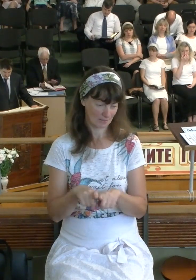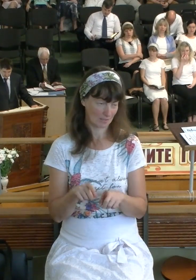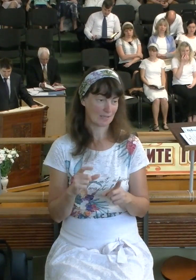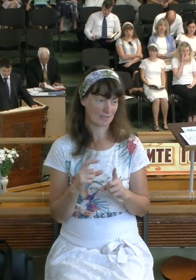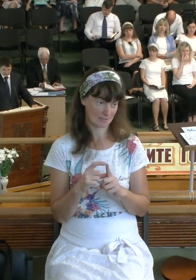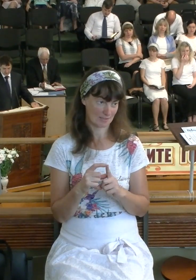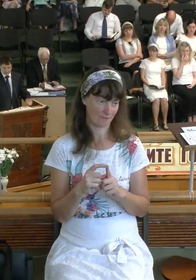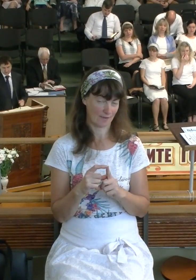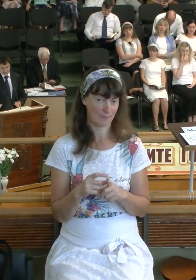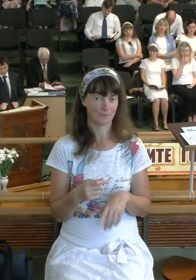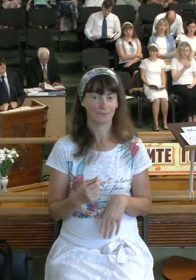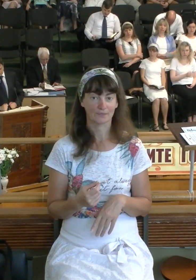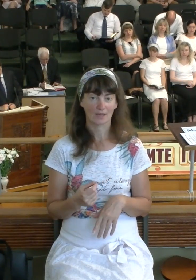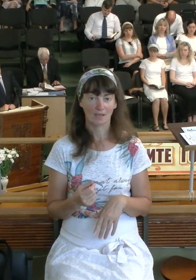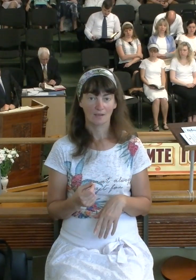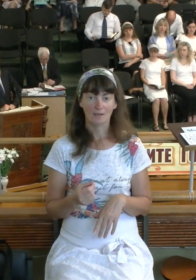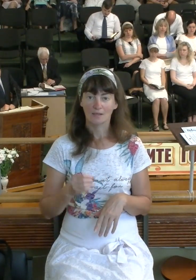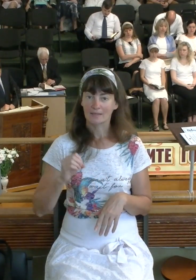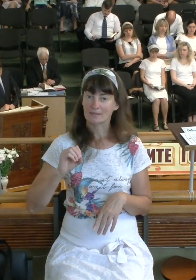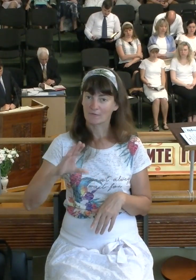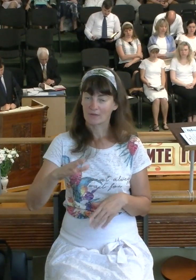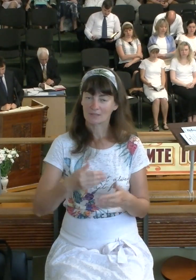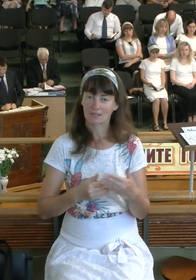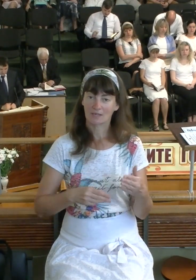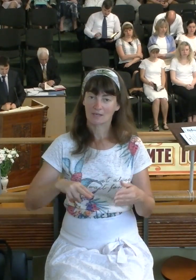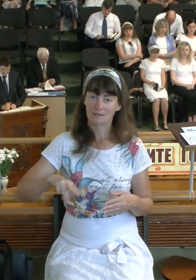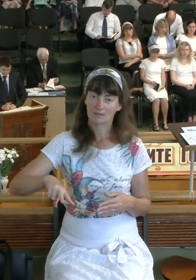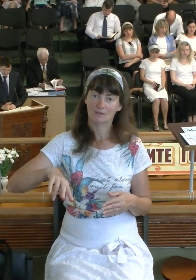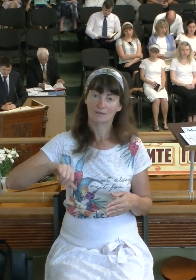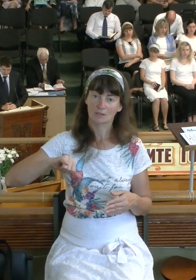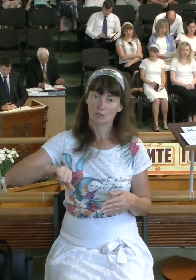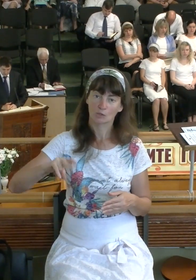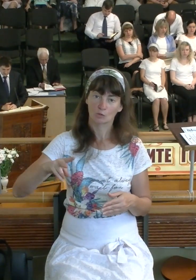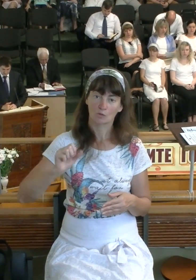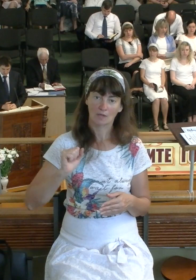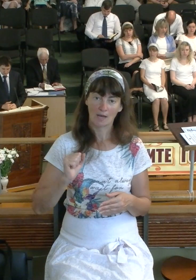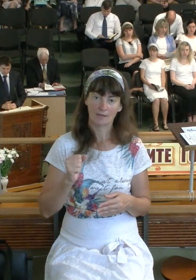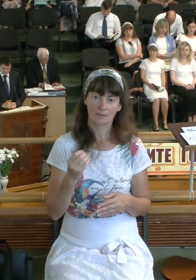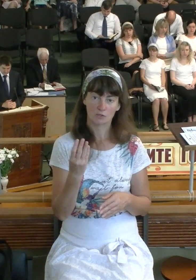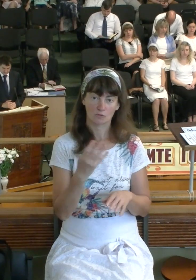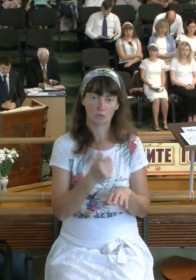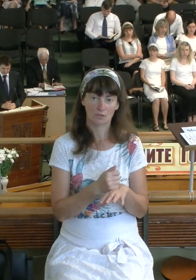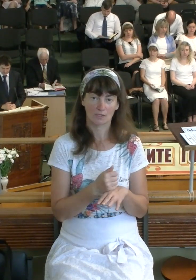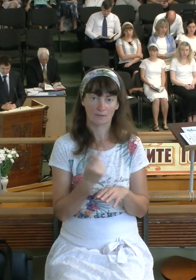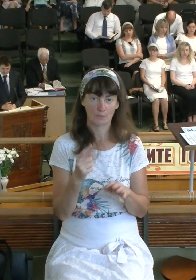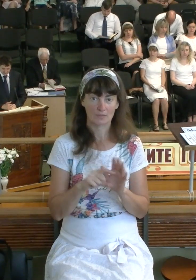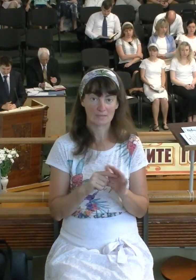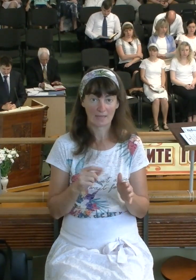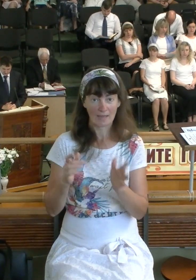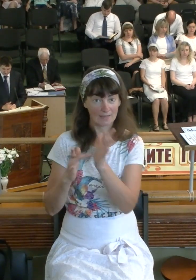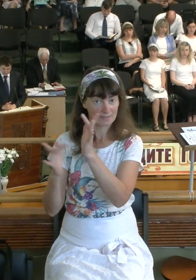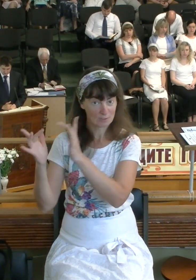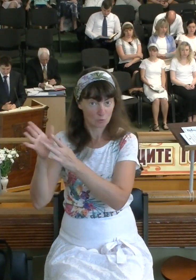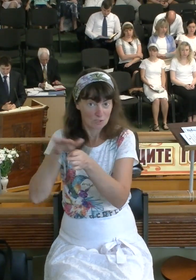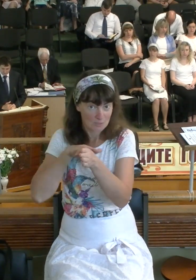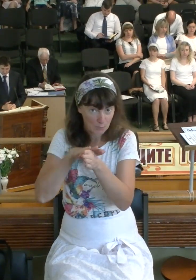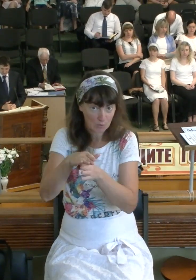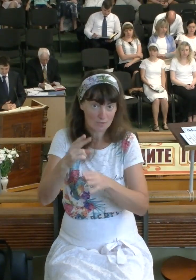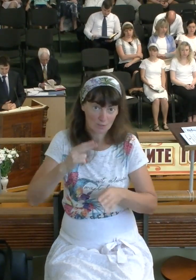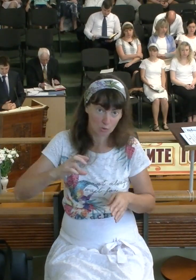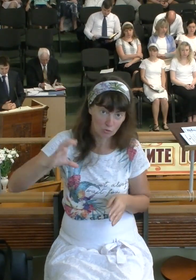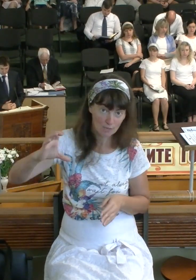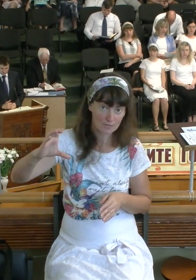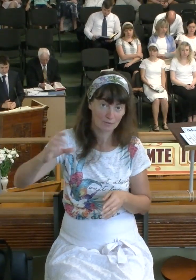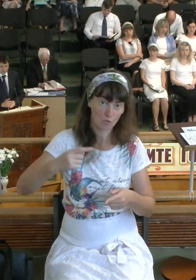Я прочитаю Евангелие от Луки, 4 глава, 1 стих. «Иисус, исполненный Духа Святого, возвратился от Иордана и поведен